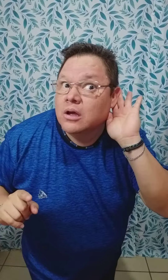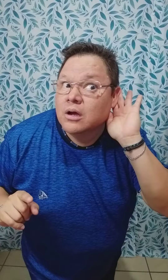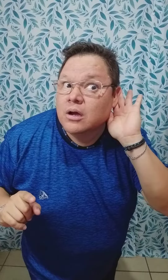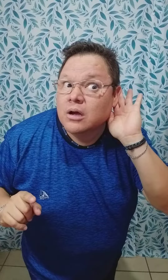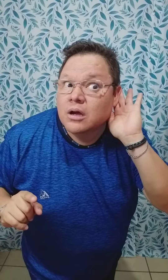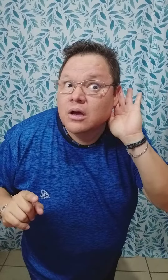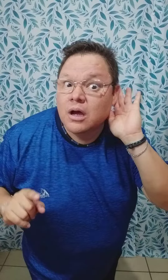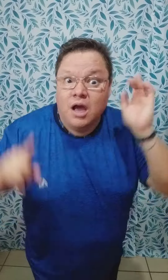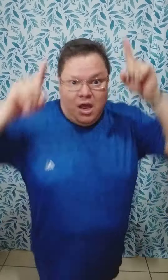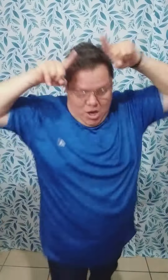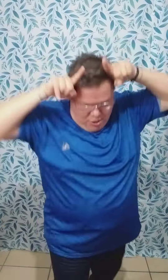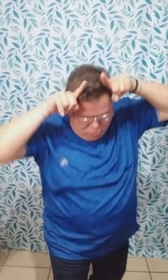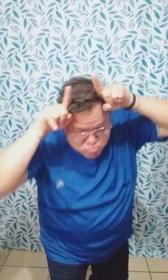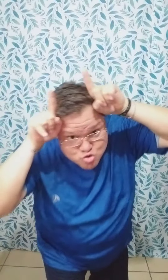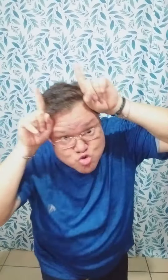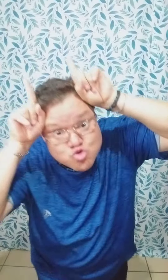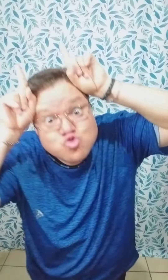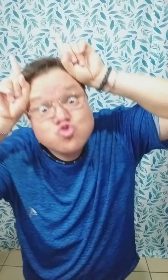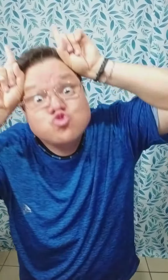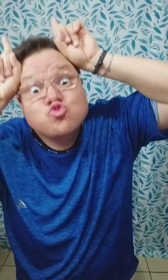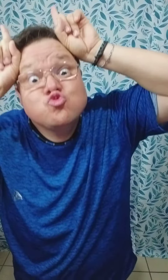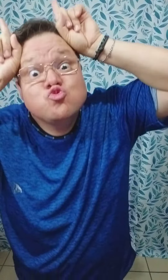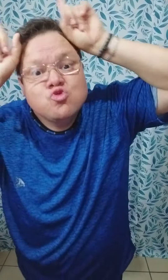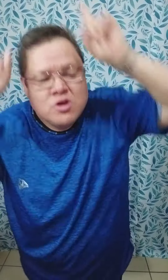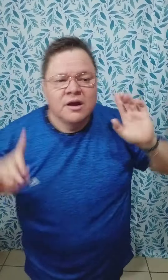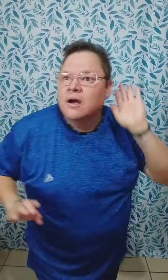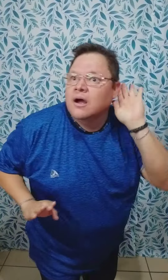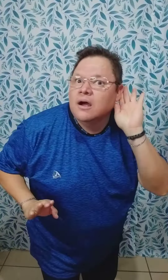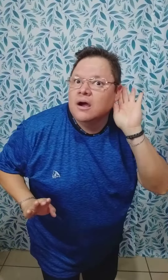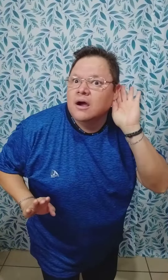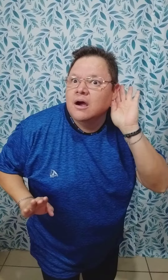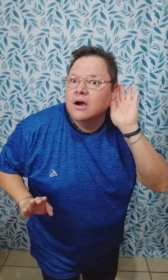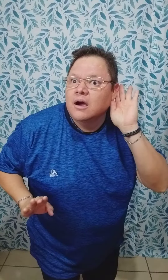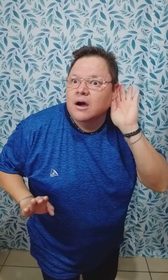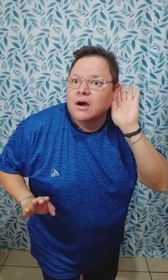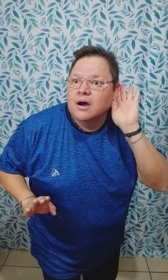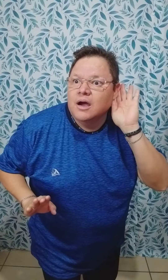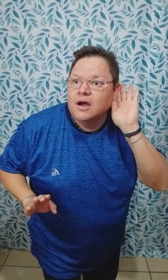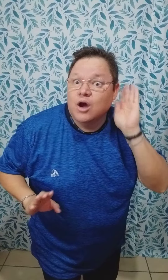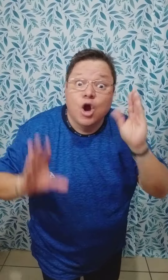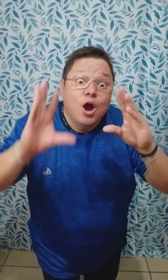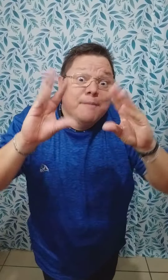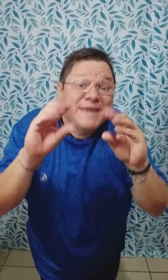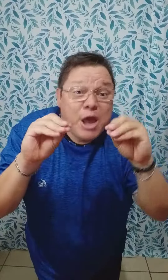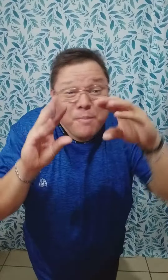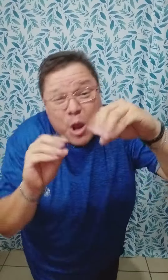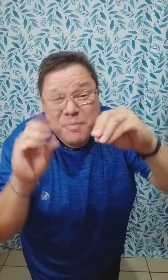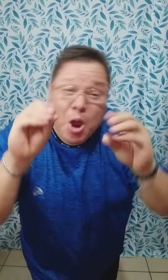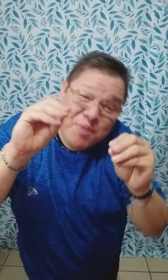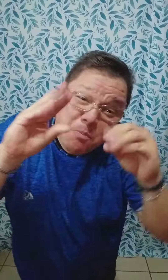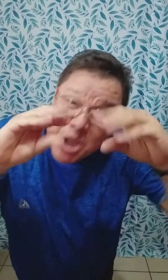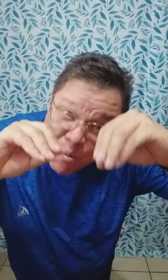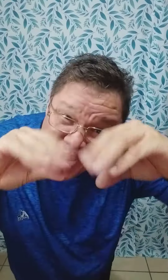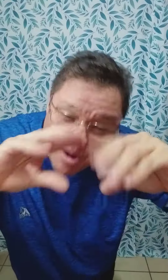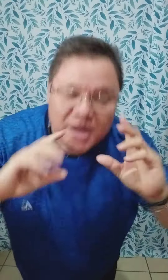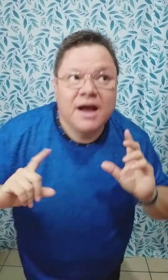muchas vacas, había muchos pollitos, había